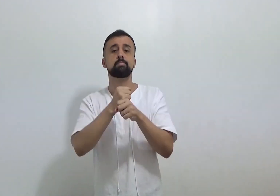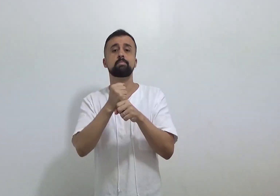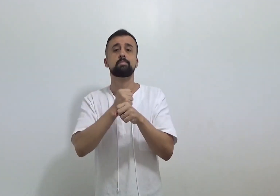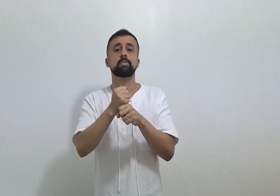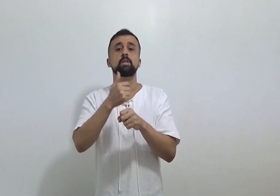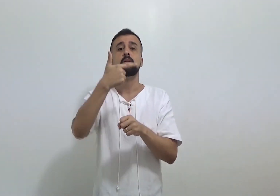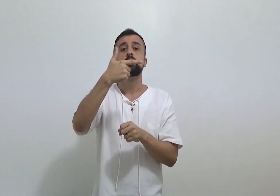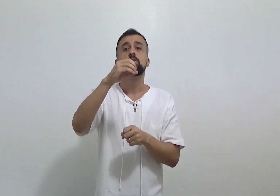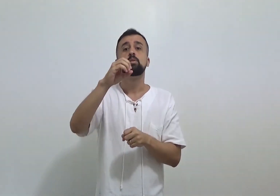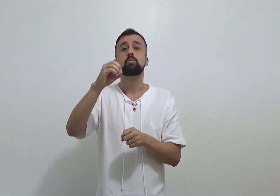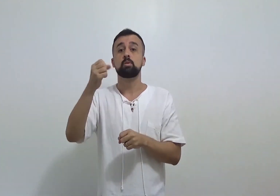Primeiro, a Lei